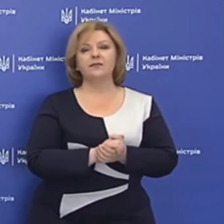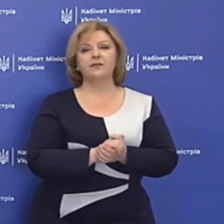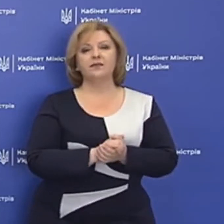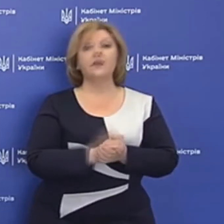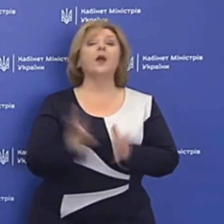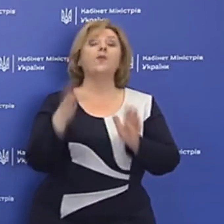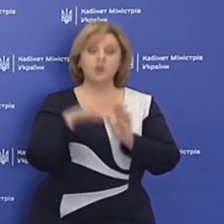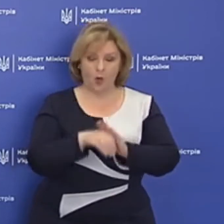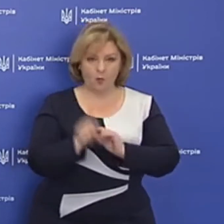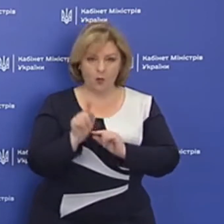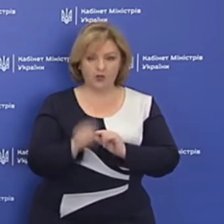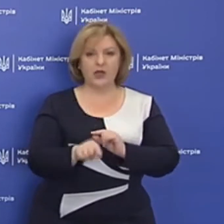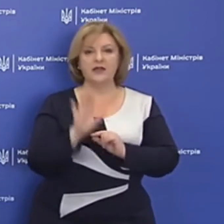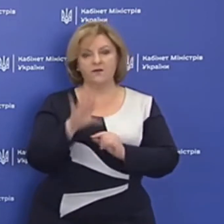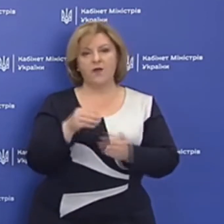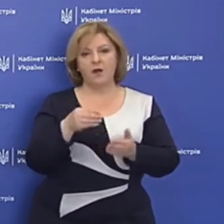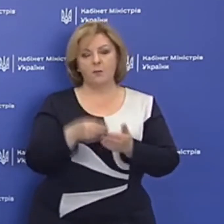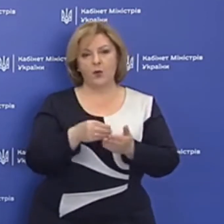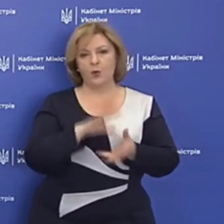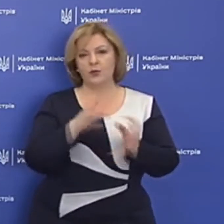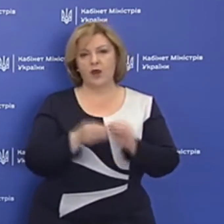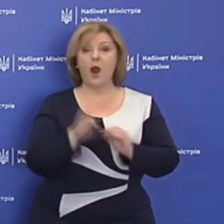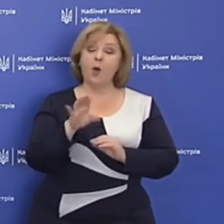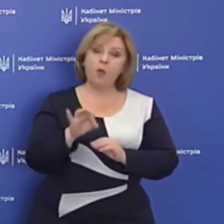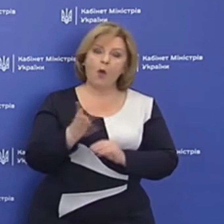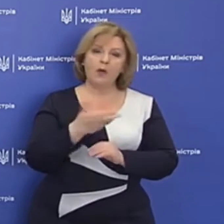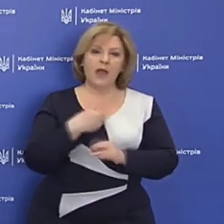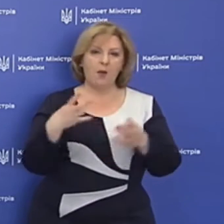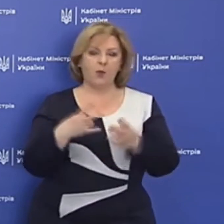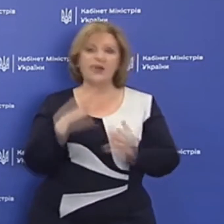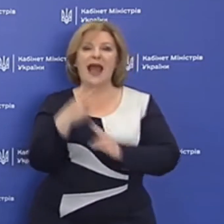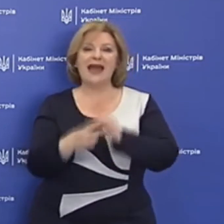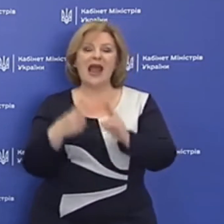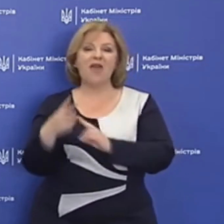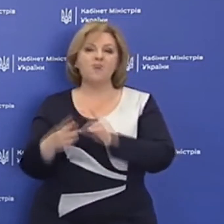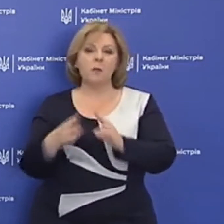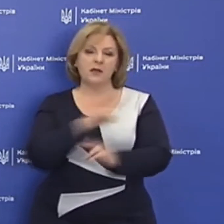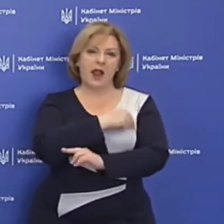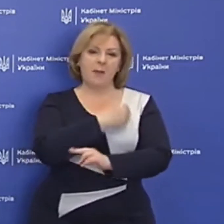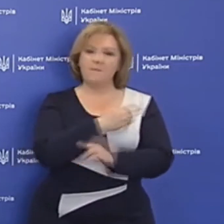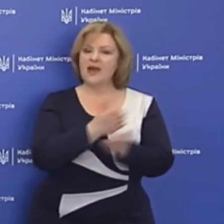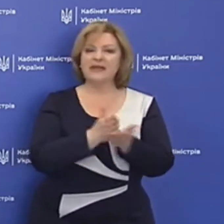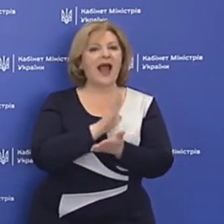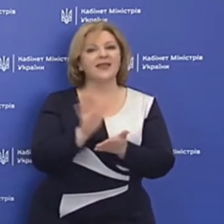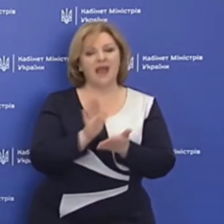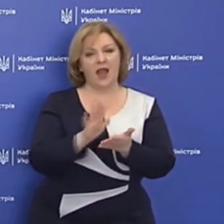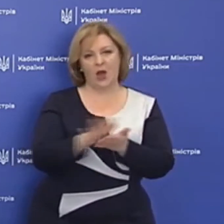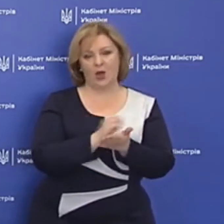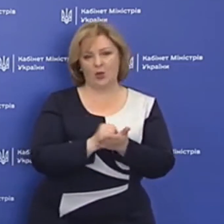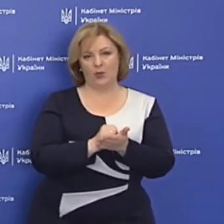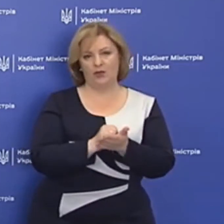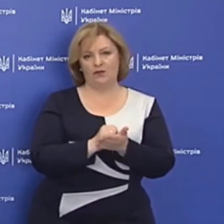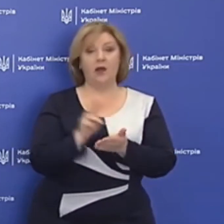в тому числі і в бюджет? Бо нам потрібно реформування медицини, а не руйнування.